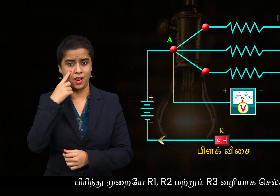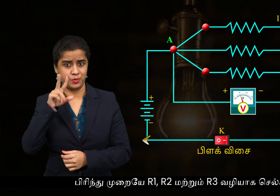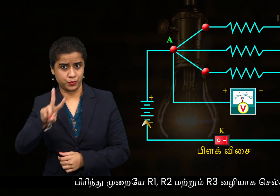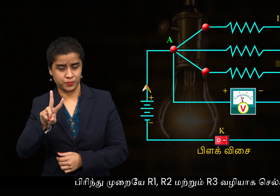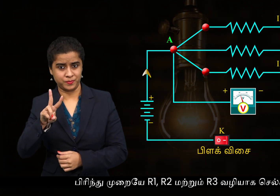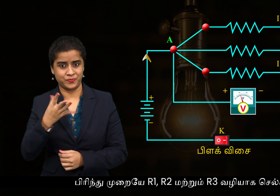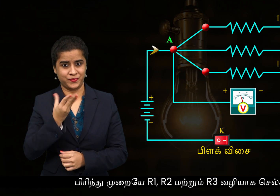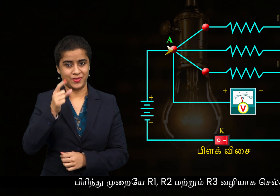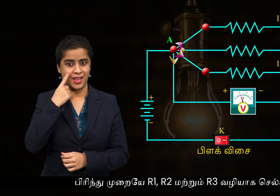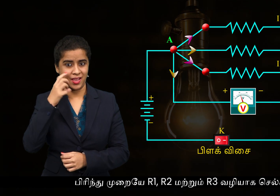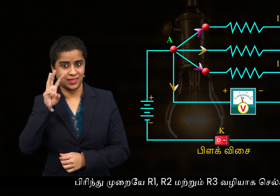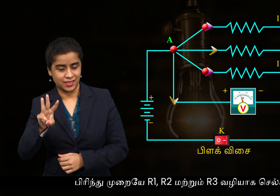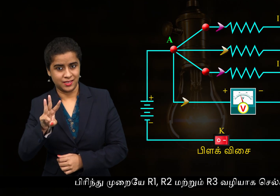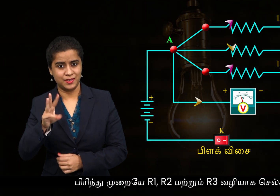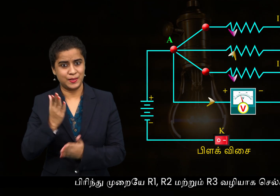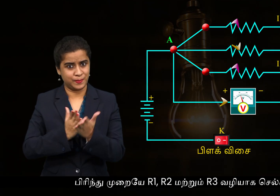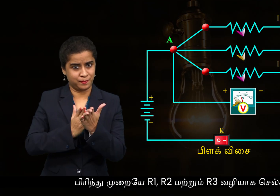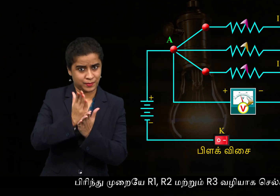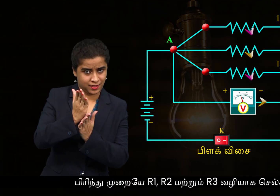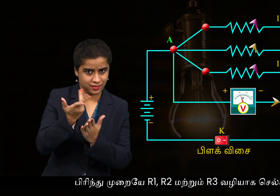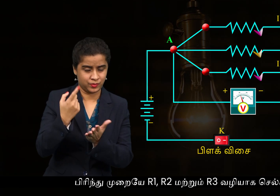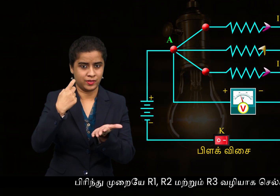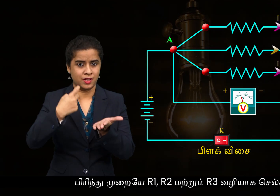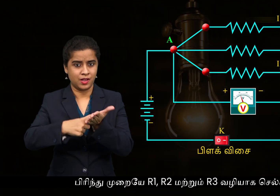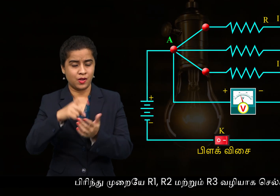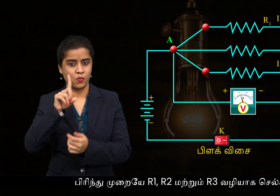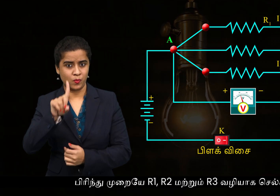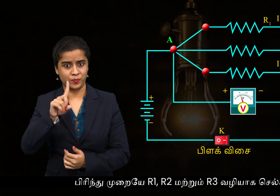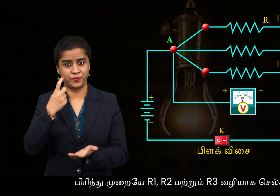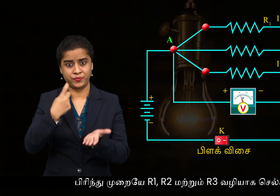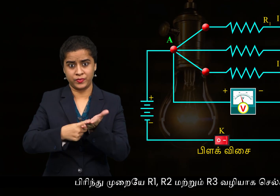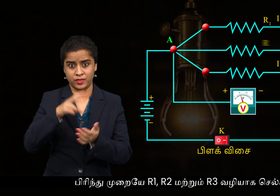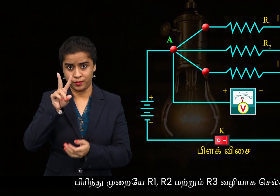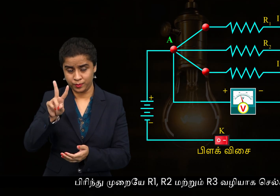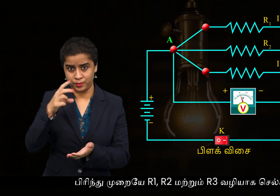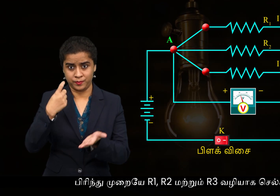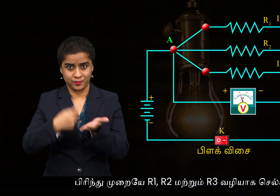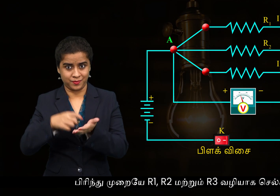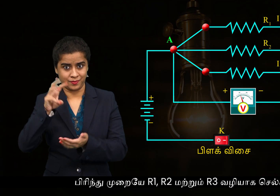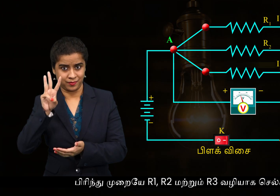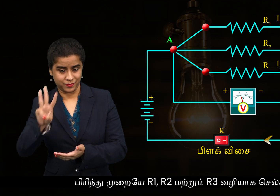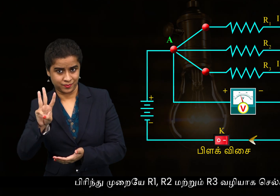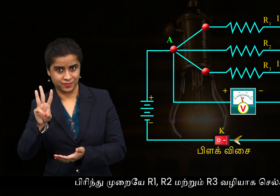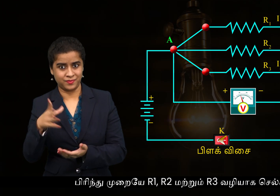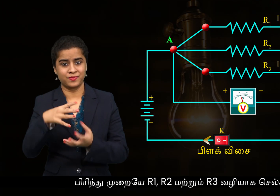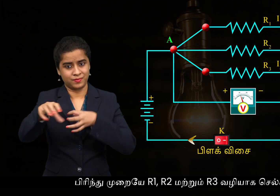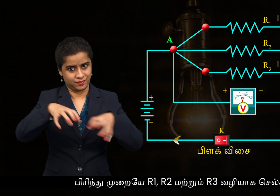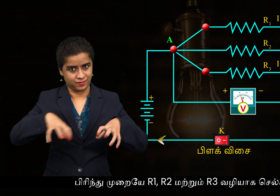பிரிந்து முறையே R1, R2 மற்றும் R3 வழியாக